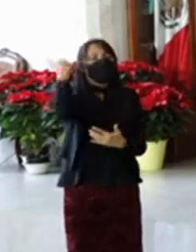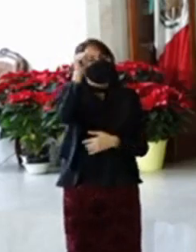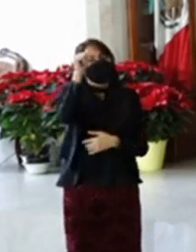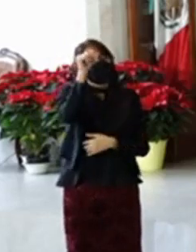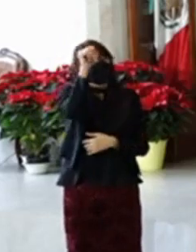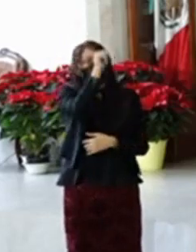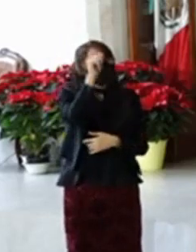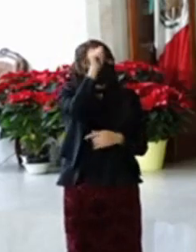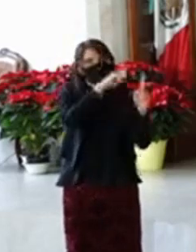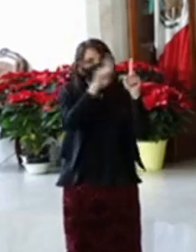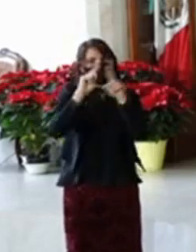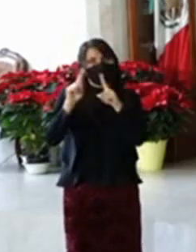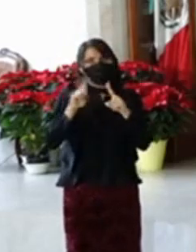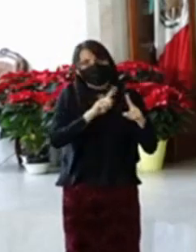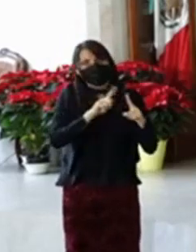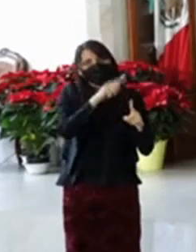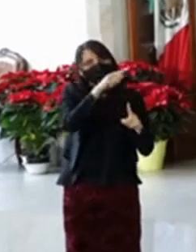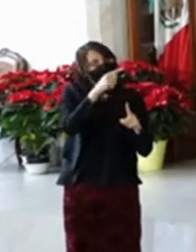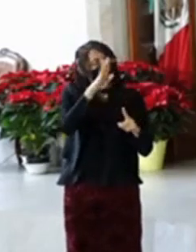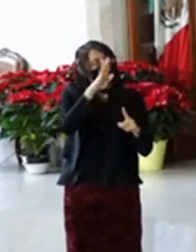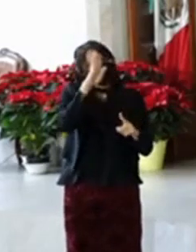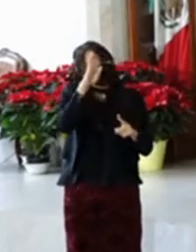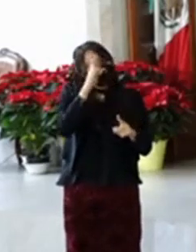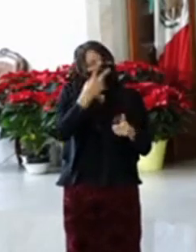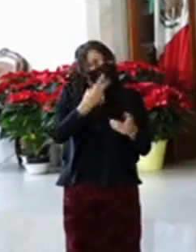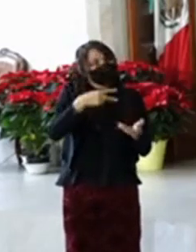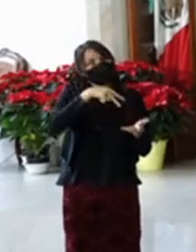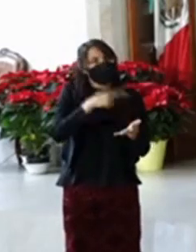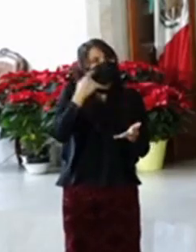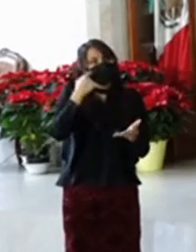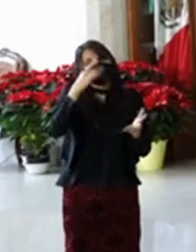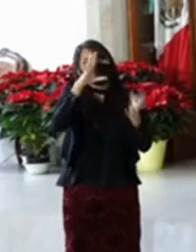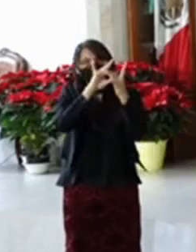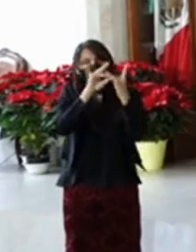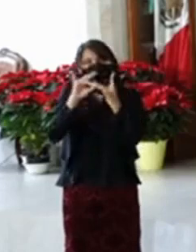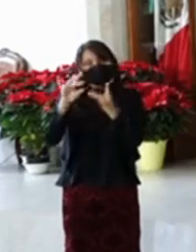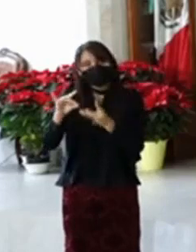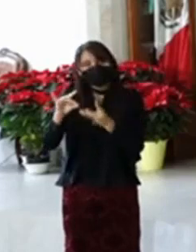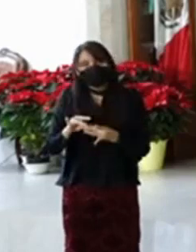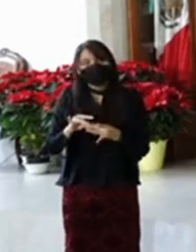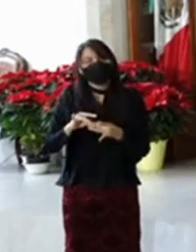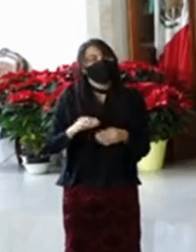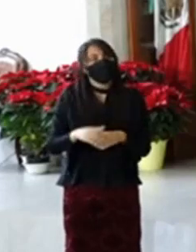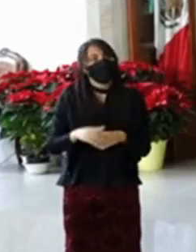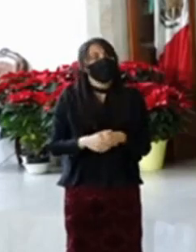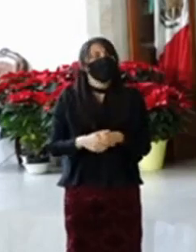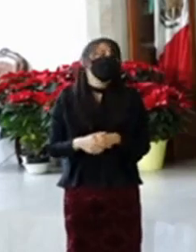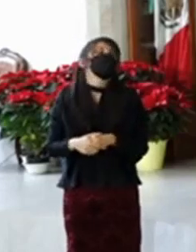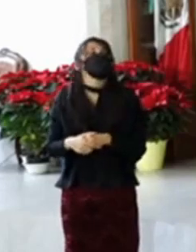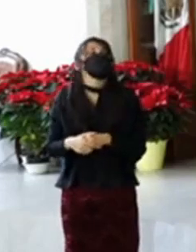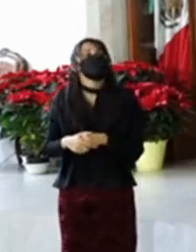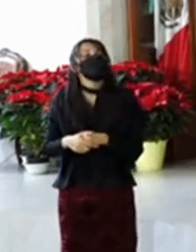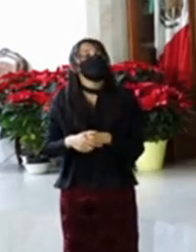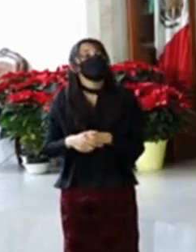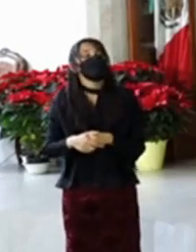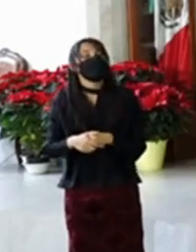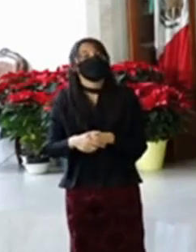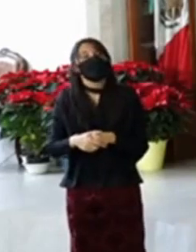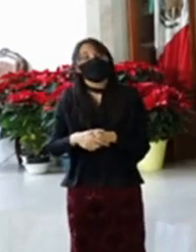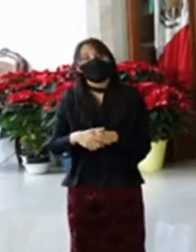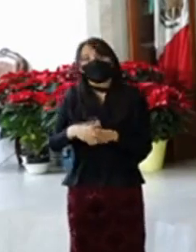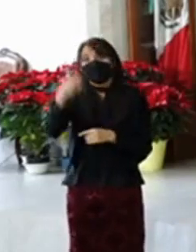levantaron para hablar al corazón de Acaz. Las palabras venían del